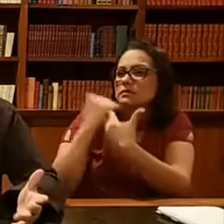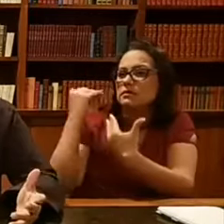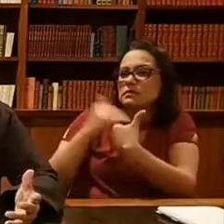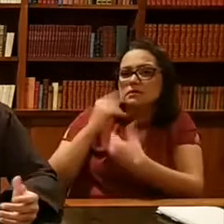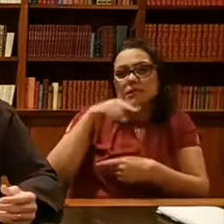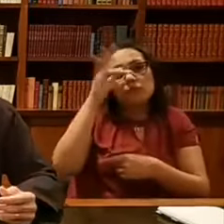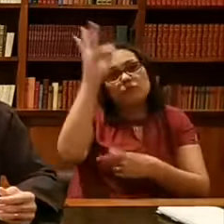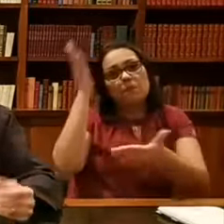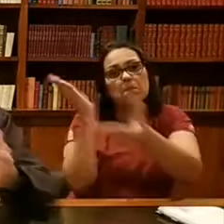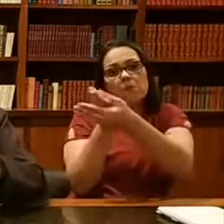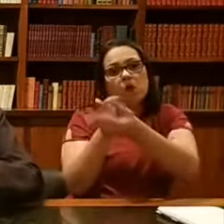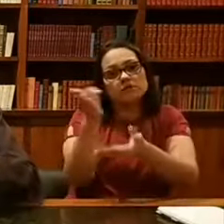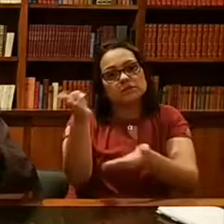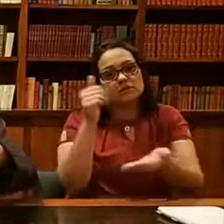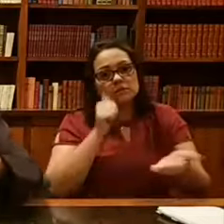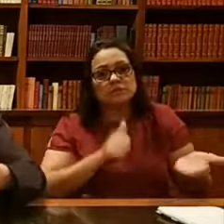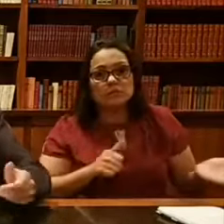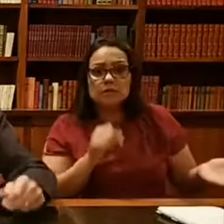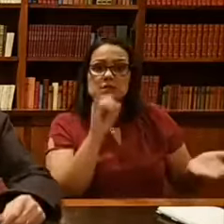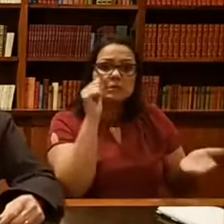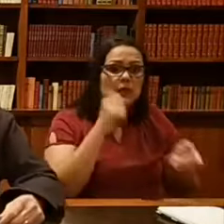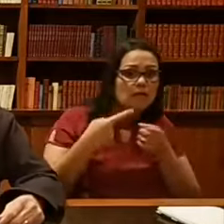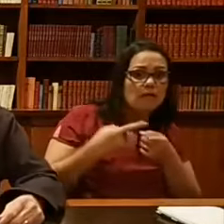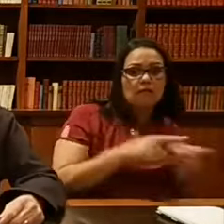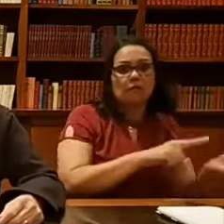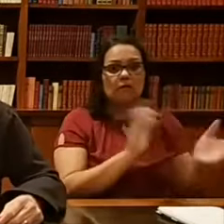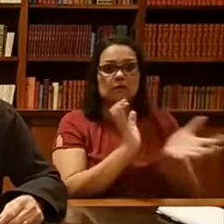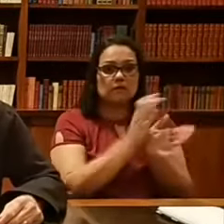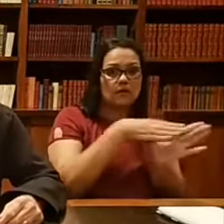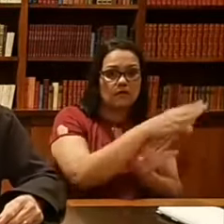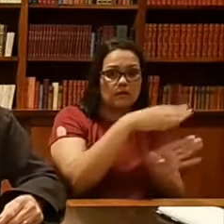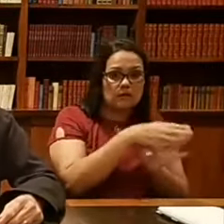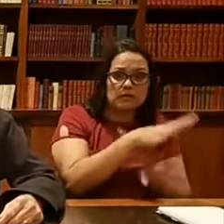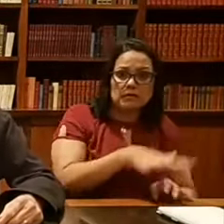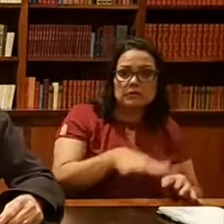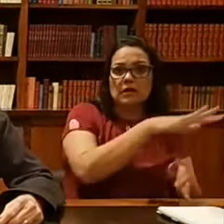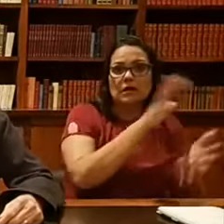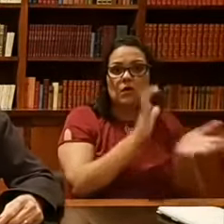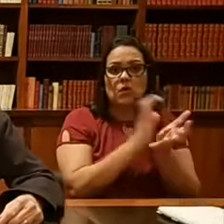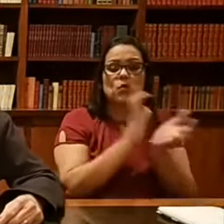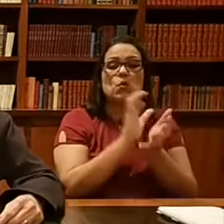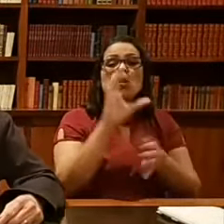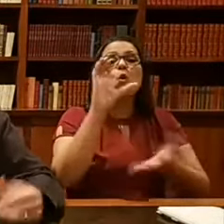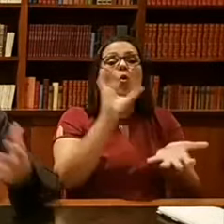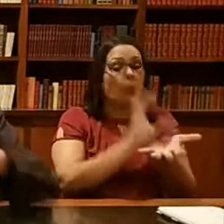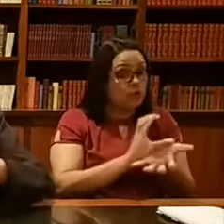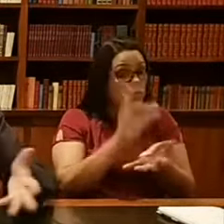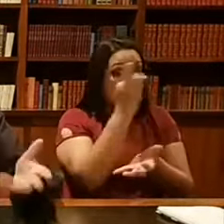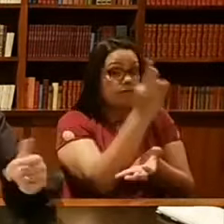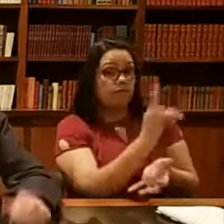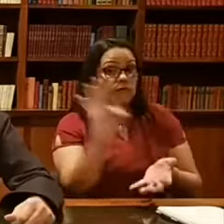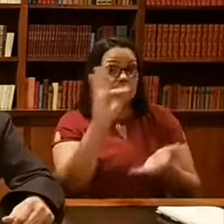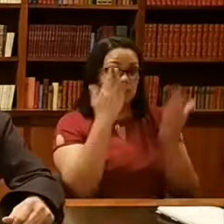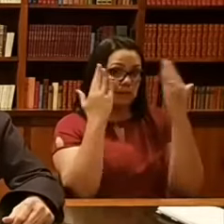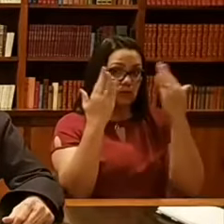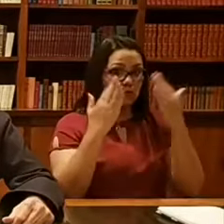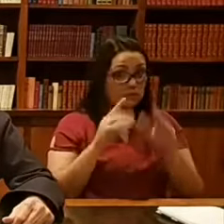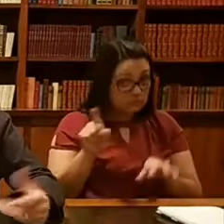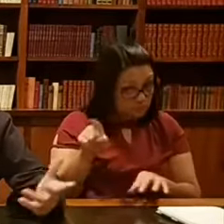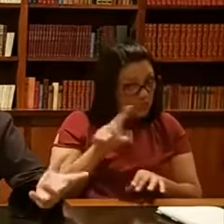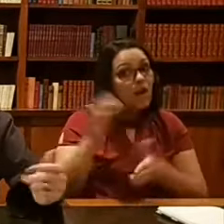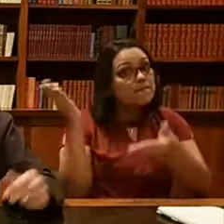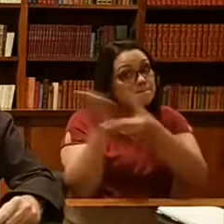processasse, né? Se ela contrariasse alguma orientação do Conselho Federal de Psicologia, com toda certeza ela